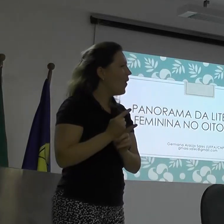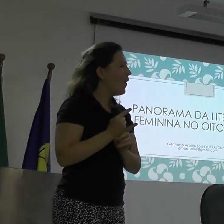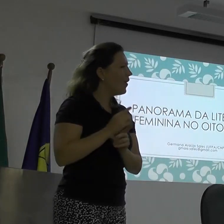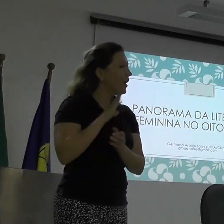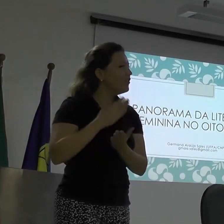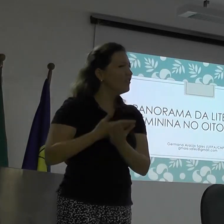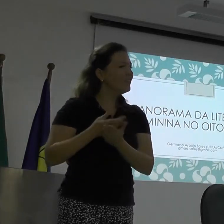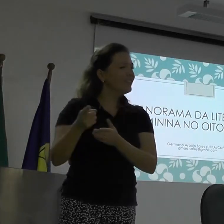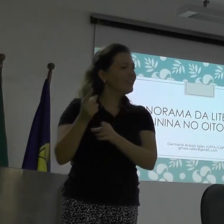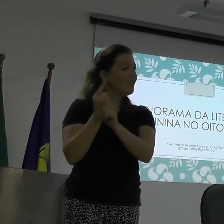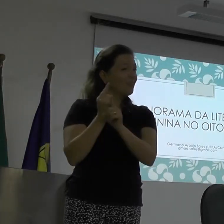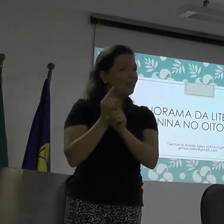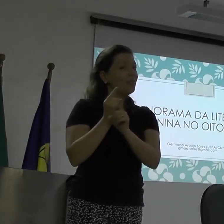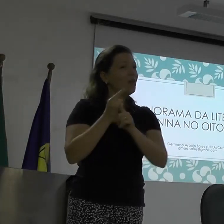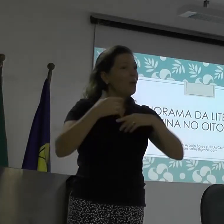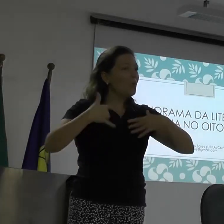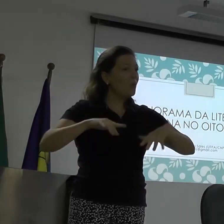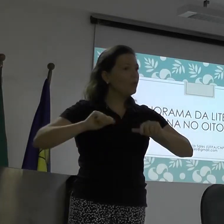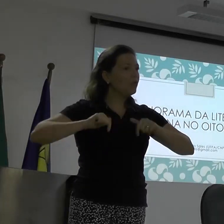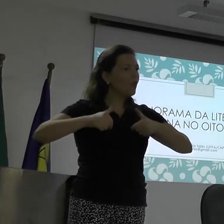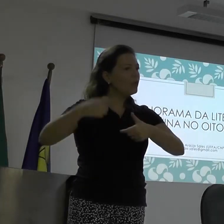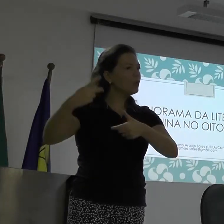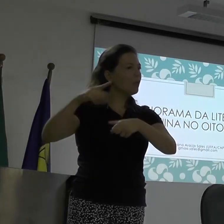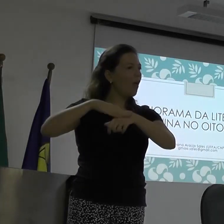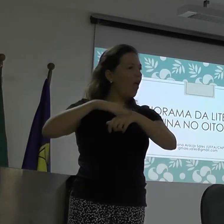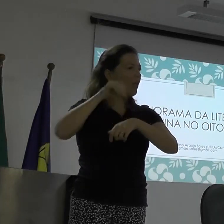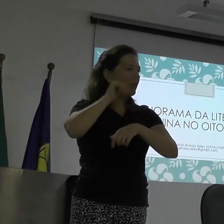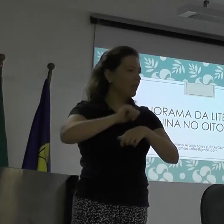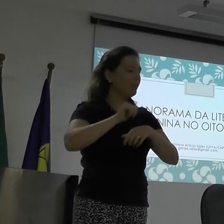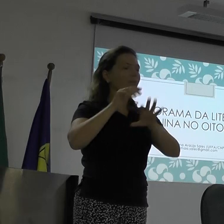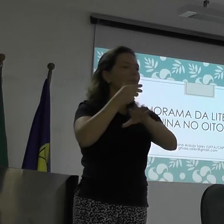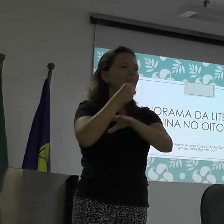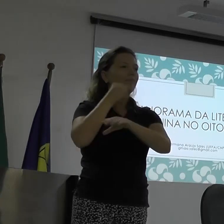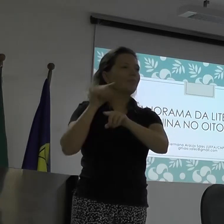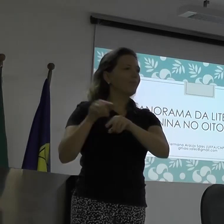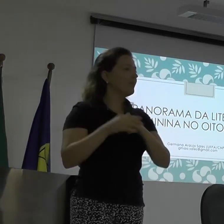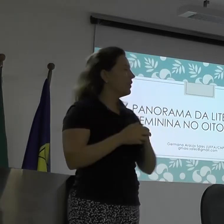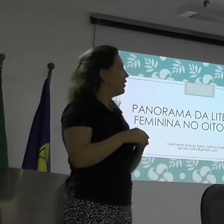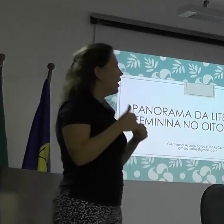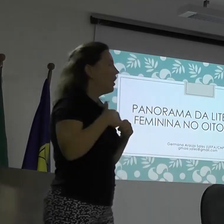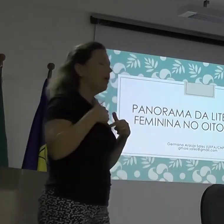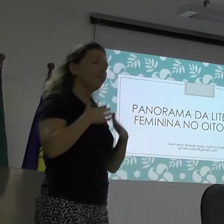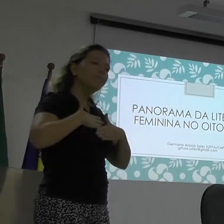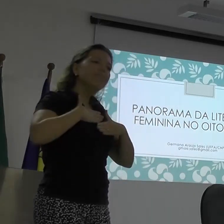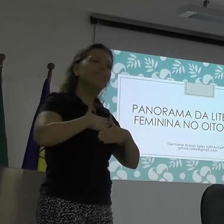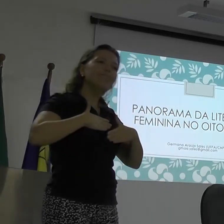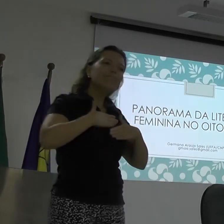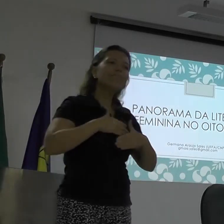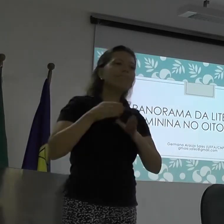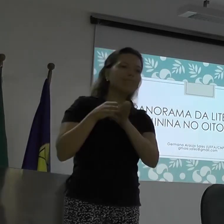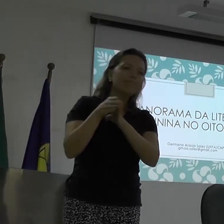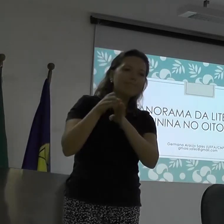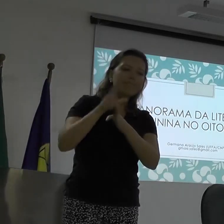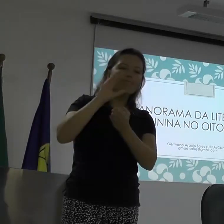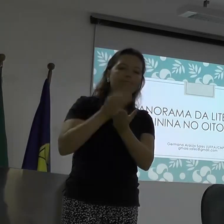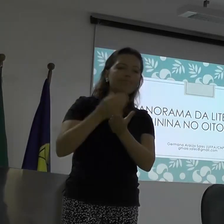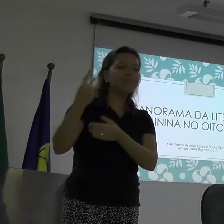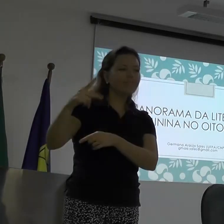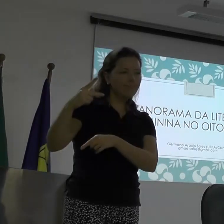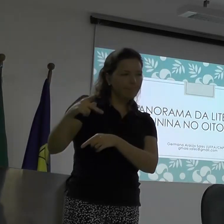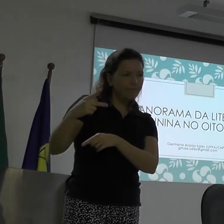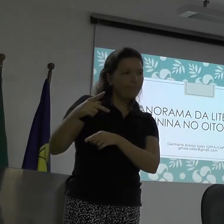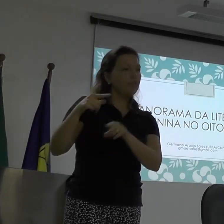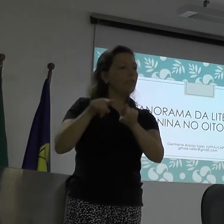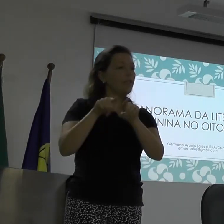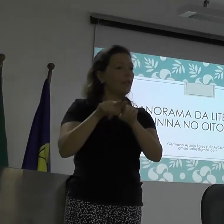Trabalhou e encontrou, e assim, eu tive uma satisfação enorme, a tese dele é linda, e mais ainda porque o